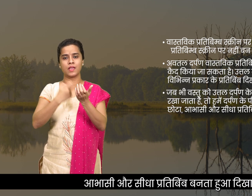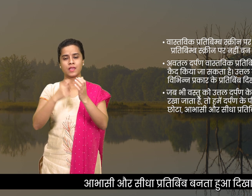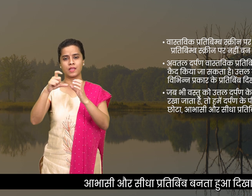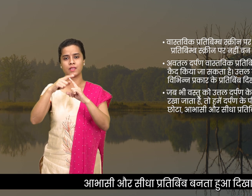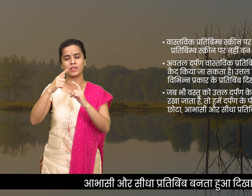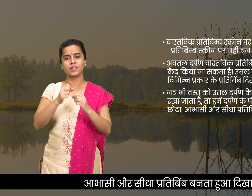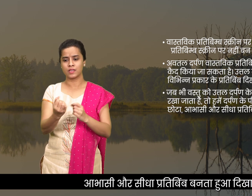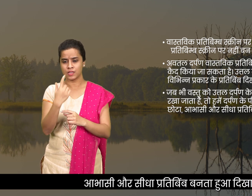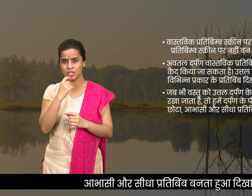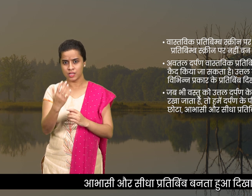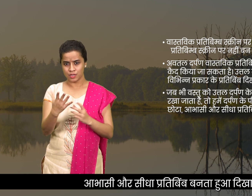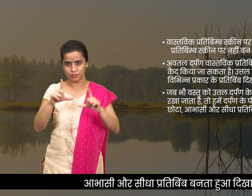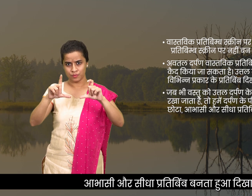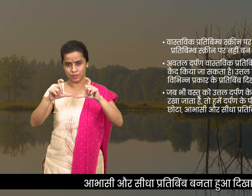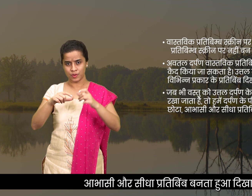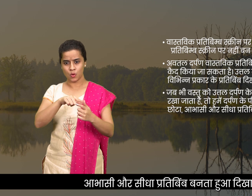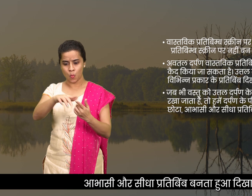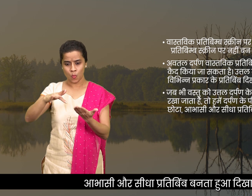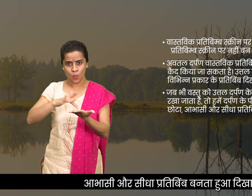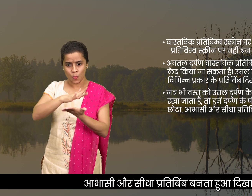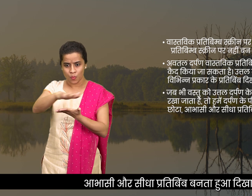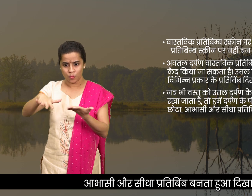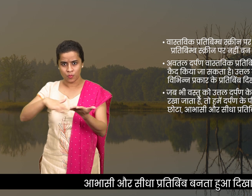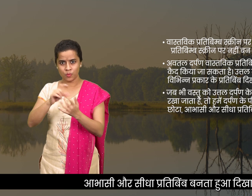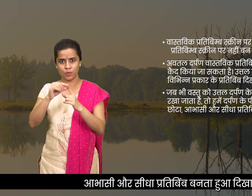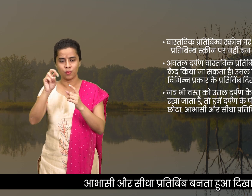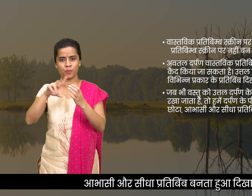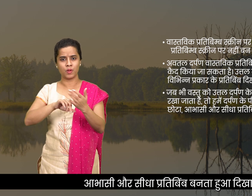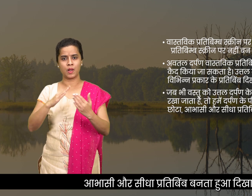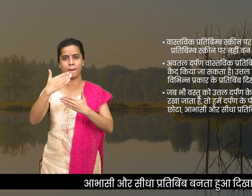आभासी और सीधा प्रतिबिंब बनता हुआ दिखाई देता है।